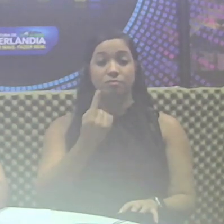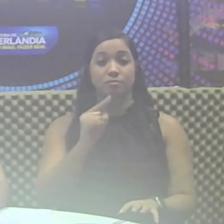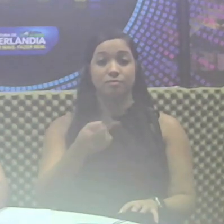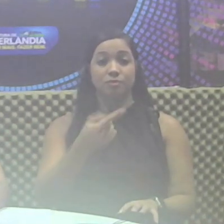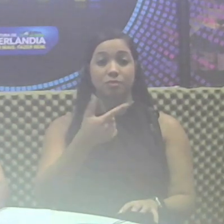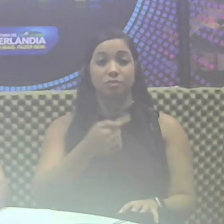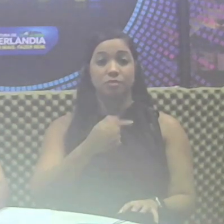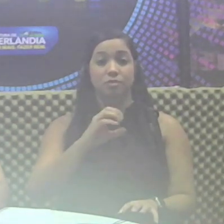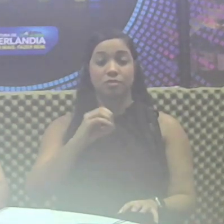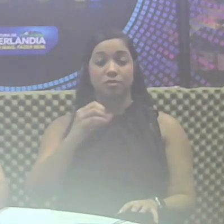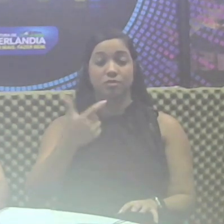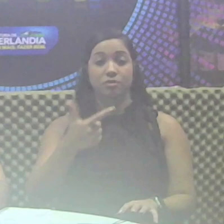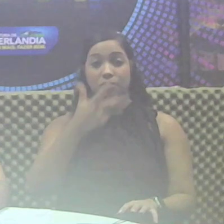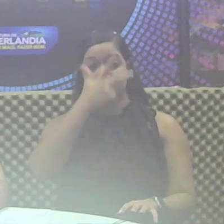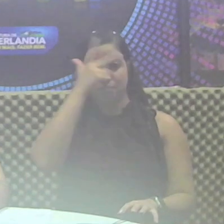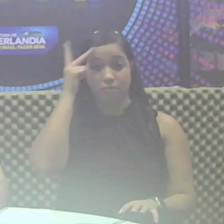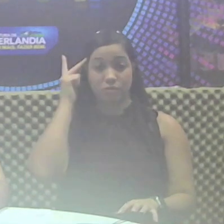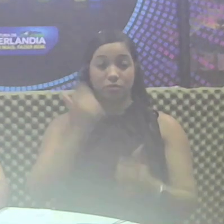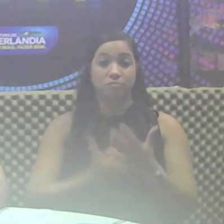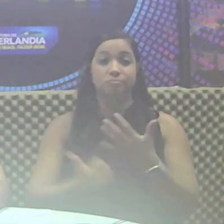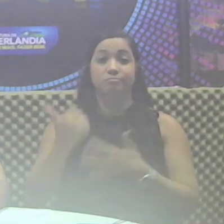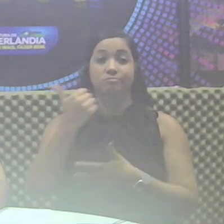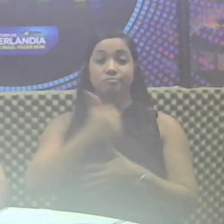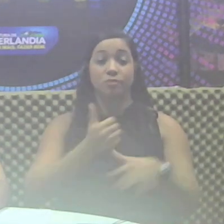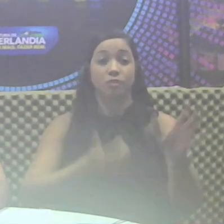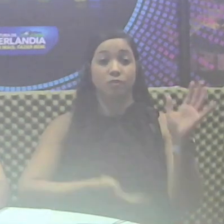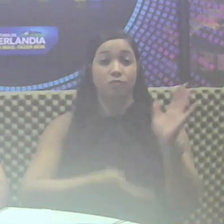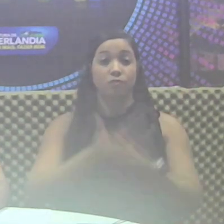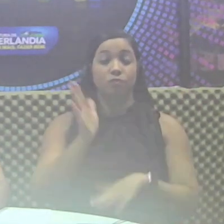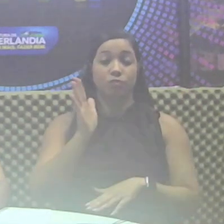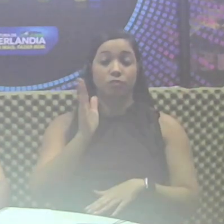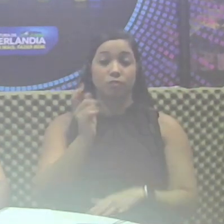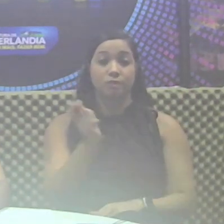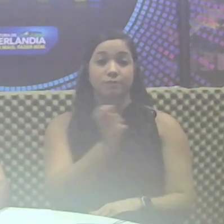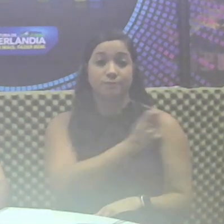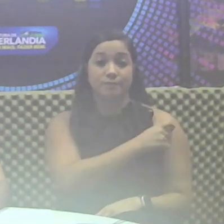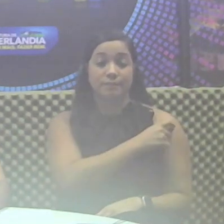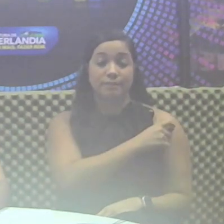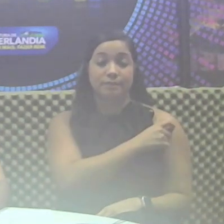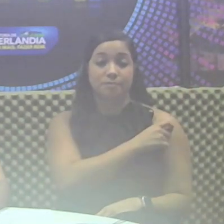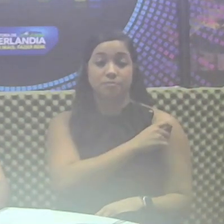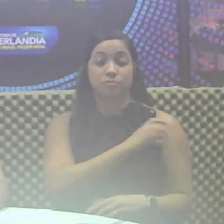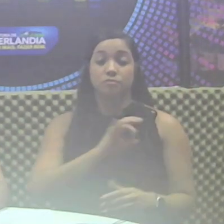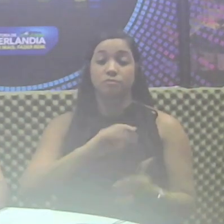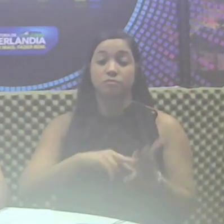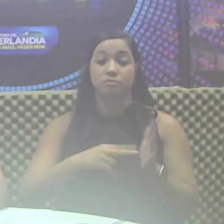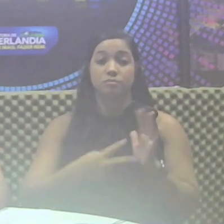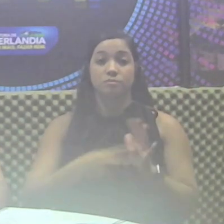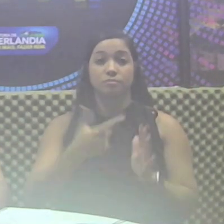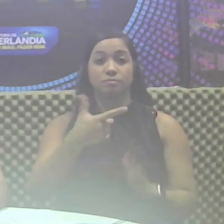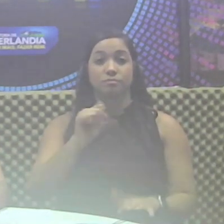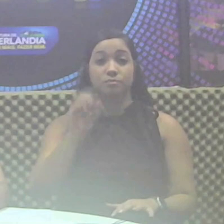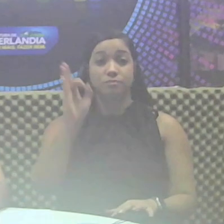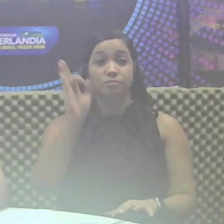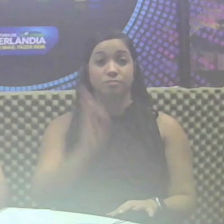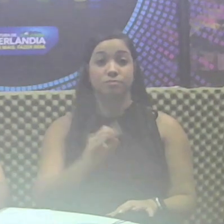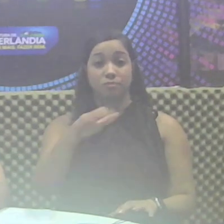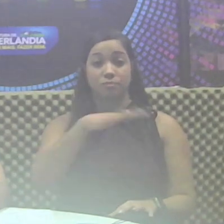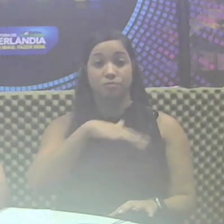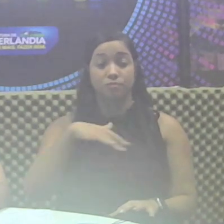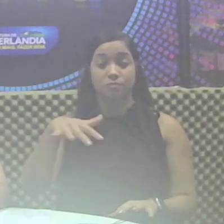71.702 pessoas do grupo prioritário procuraram se imunizar, representando apenas 28% desse